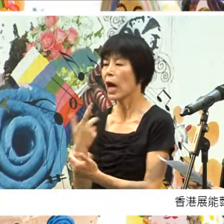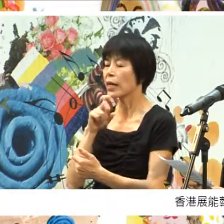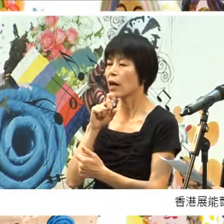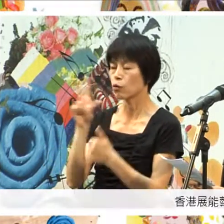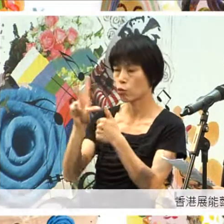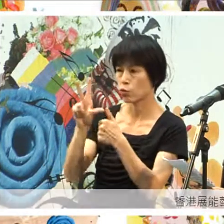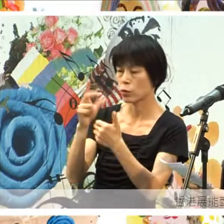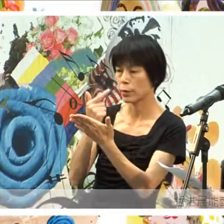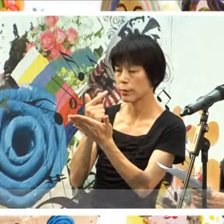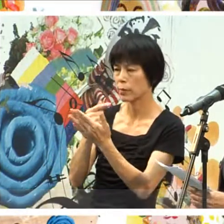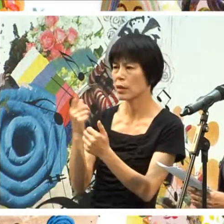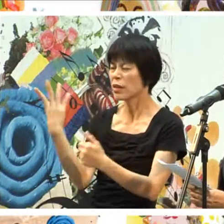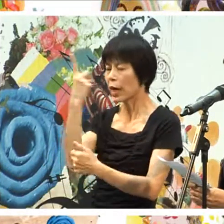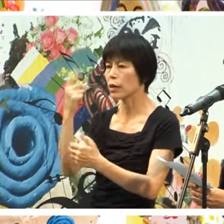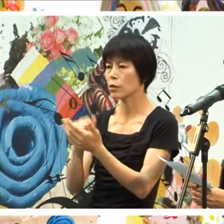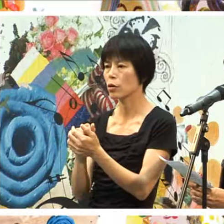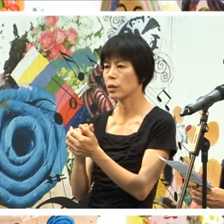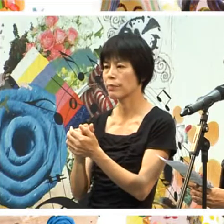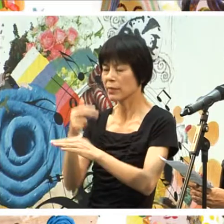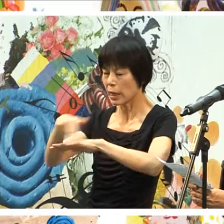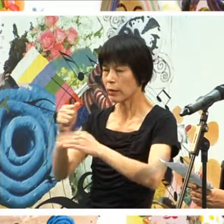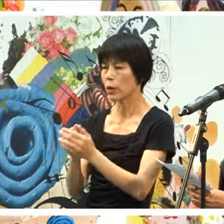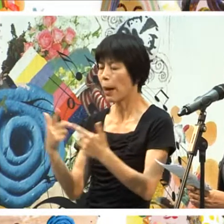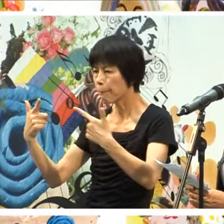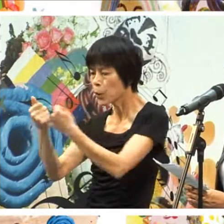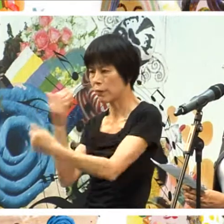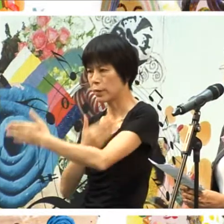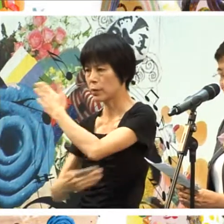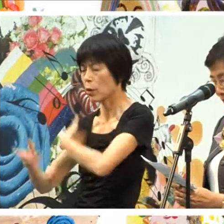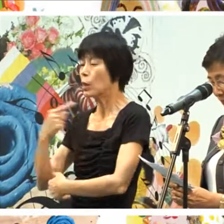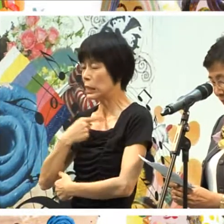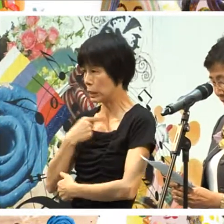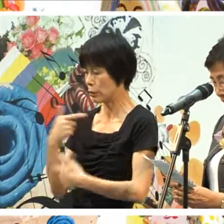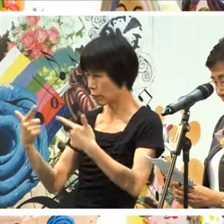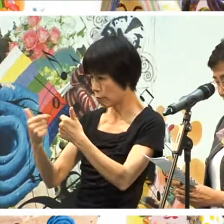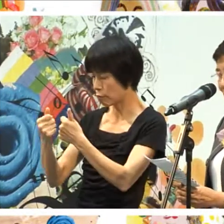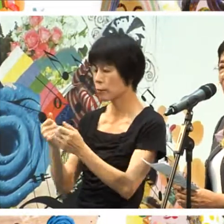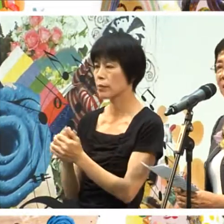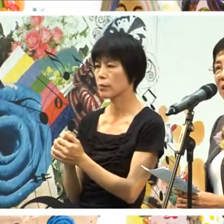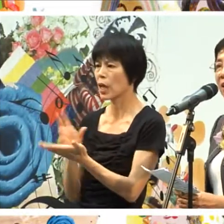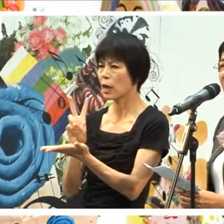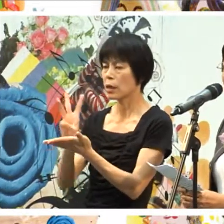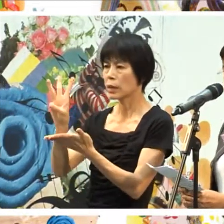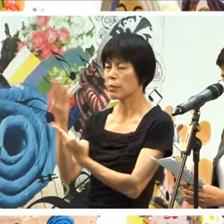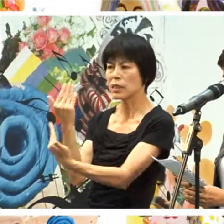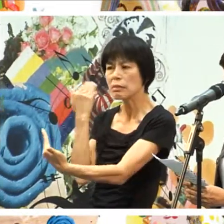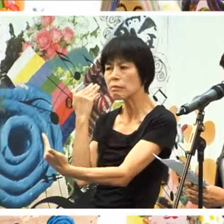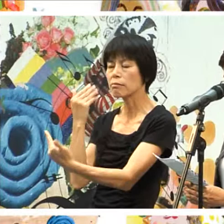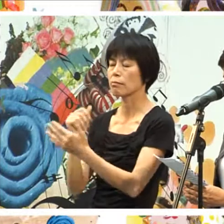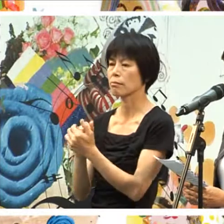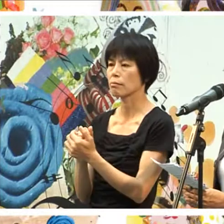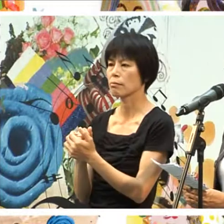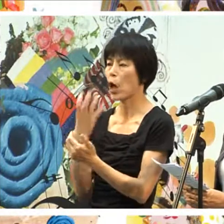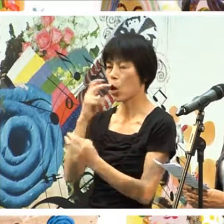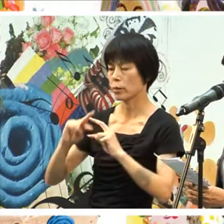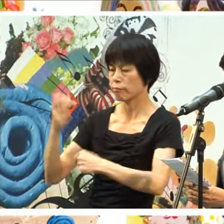呢，第一個設立而又迎合這個殘疾人士需要的藝術中心。3年前，我記得當